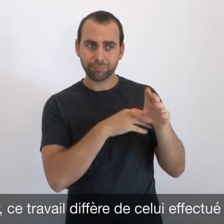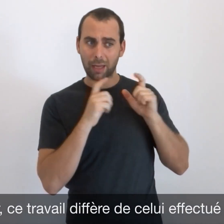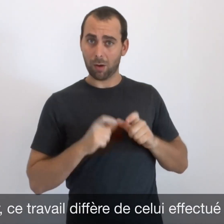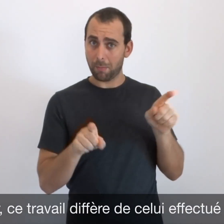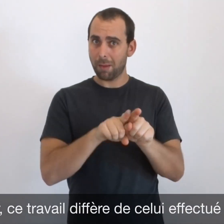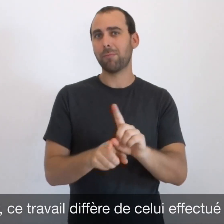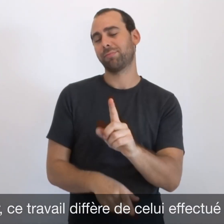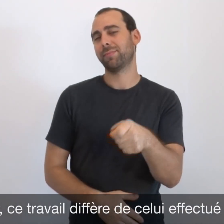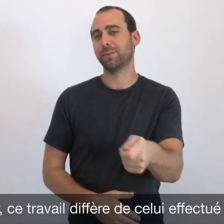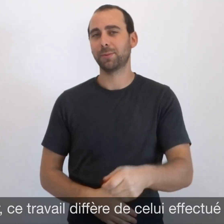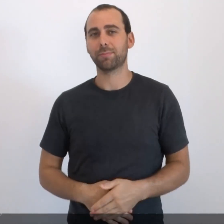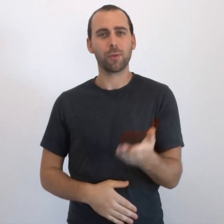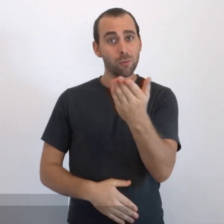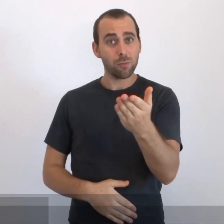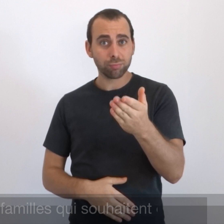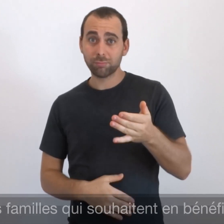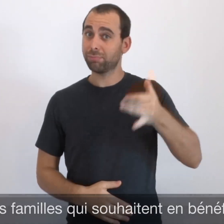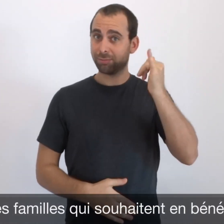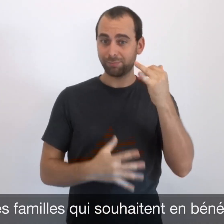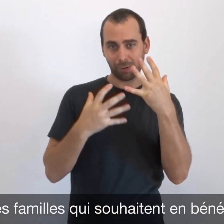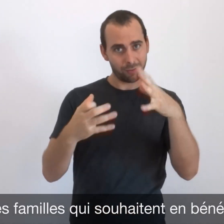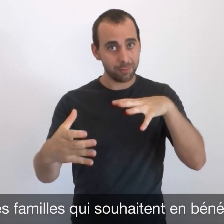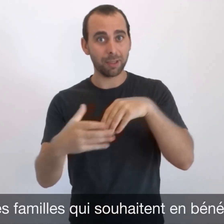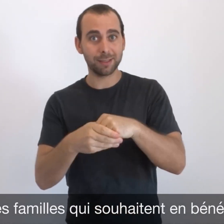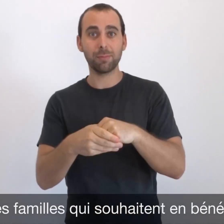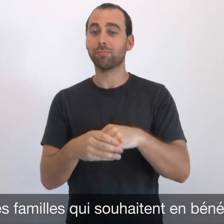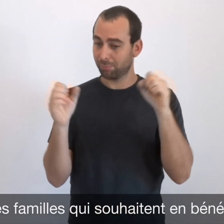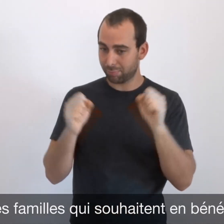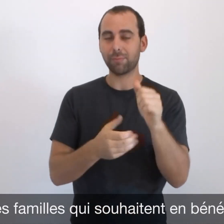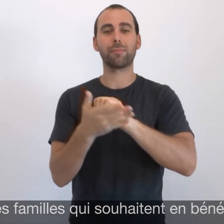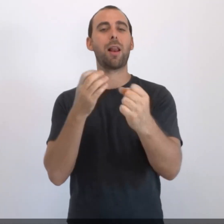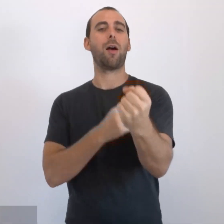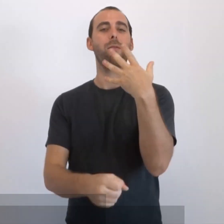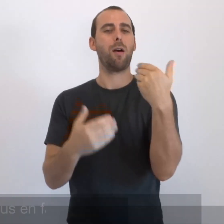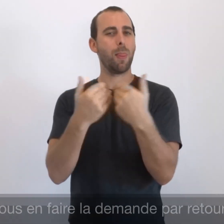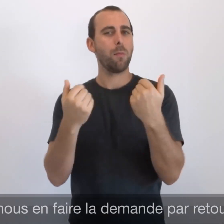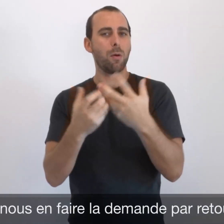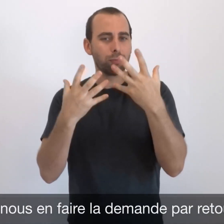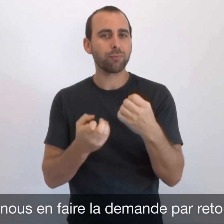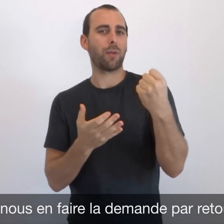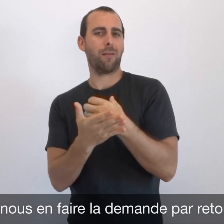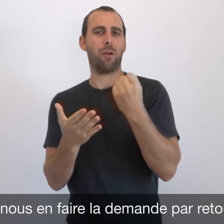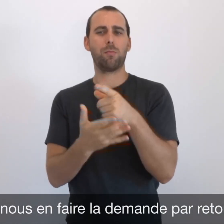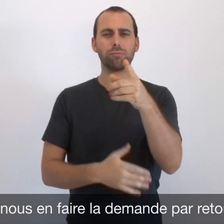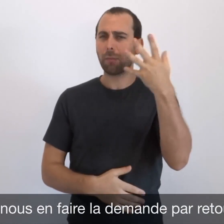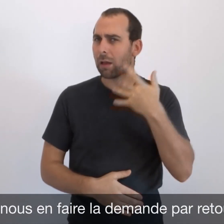ce travail diffère de celui effectué en classe. Les familles qui souhaitent en bénéficier doivent nous en faire la demande par retour de